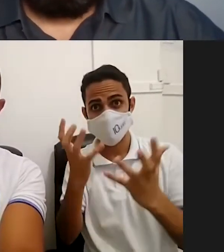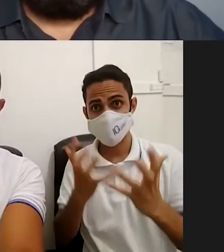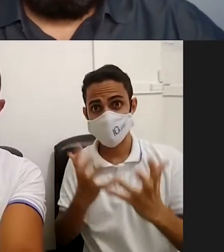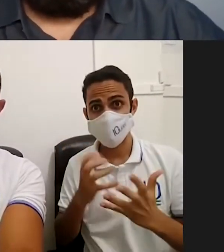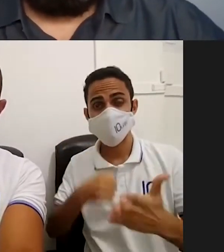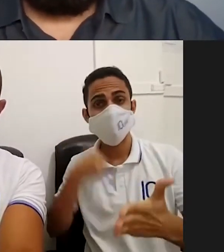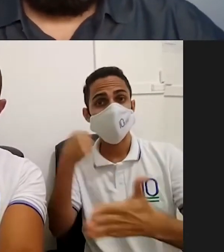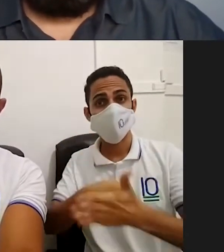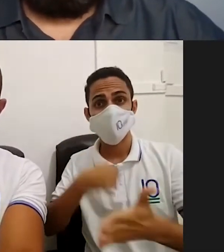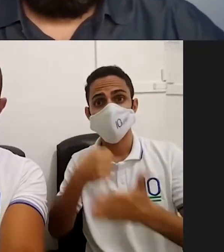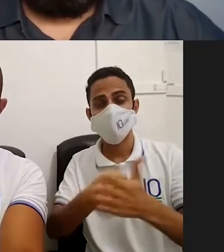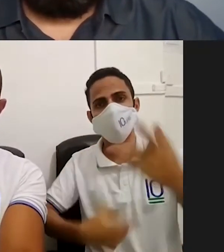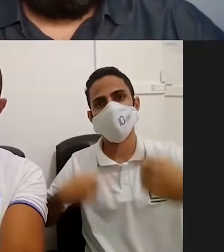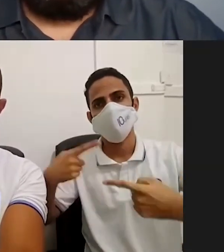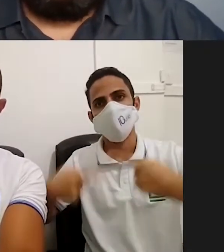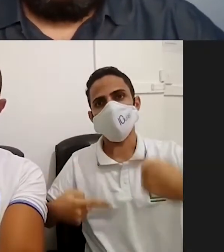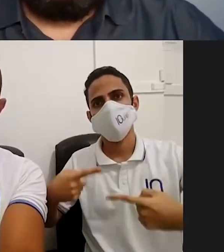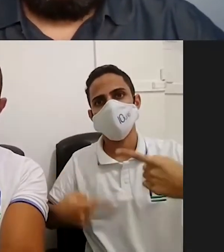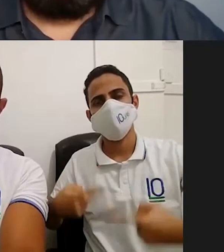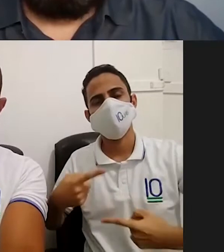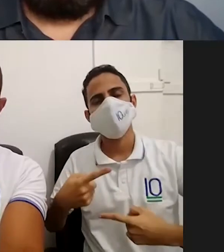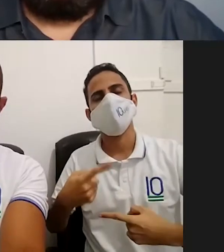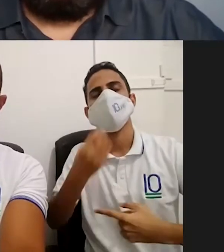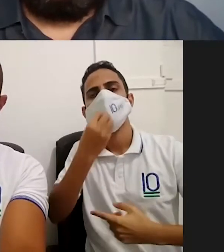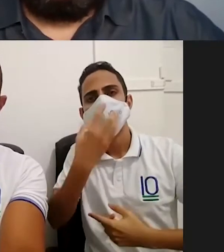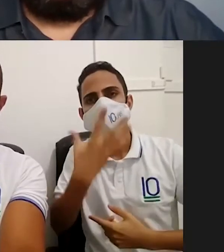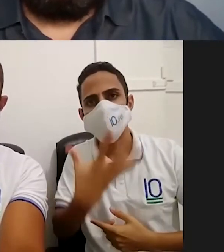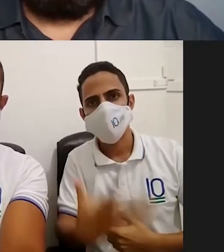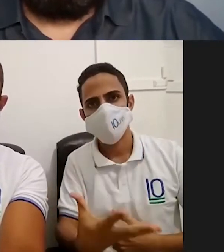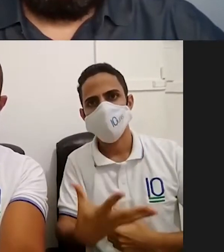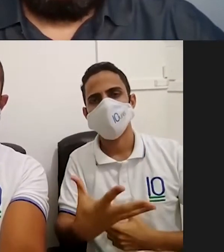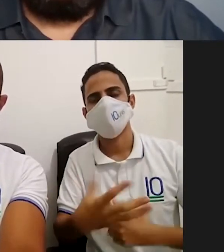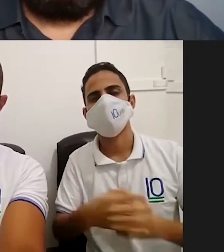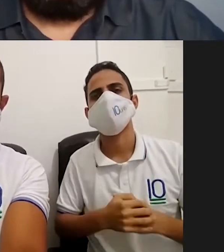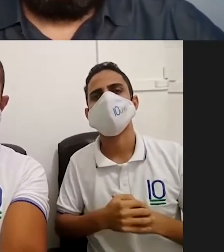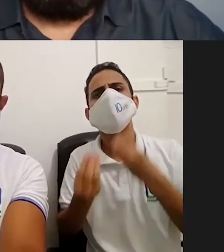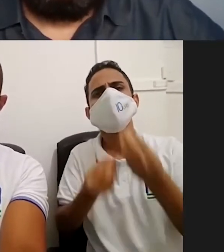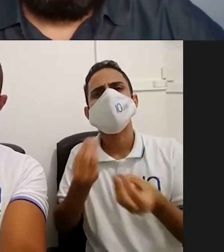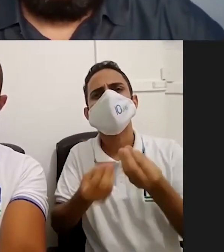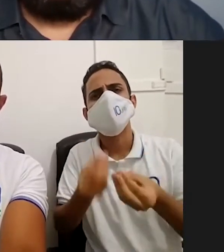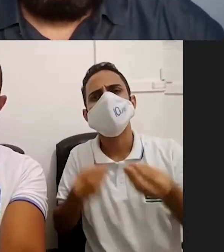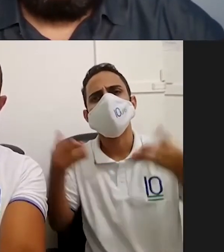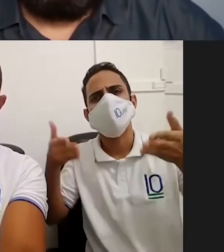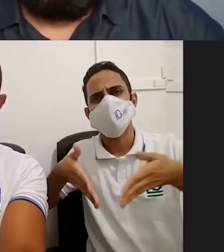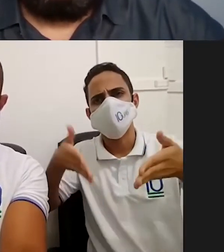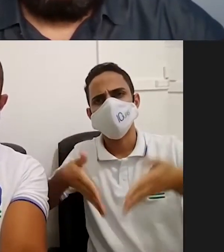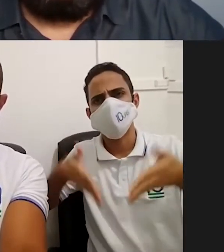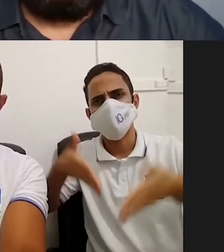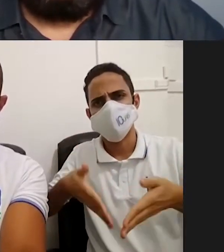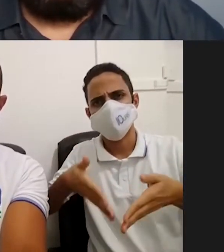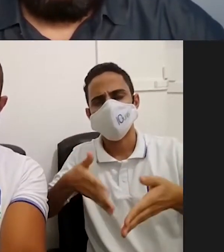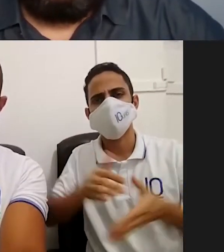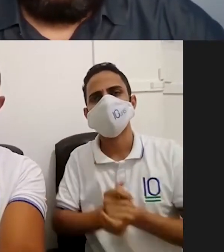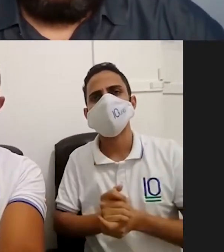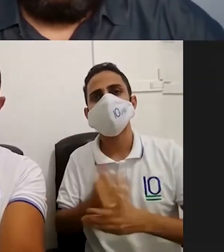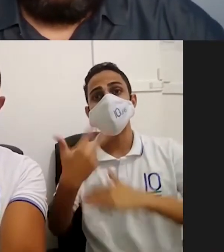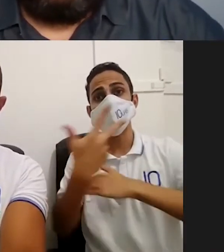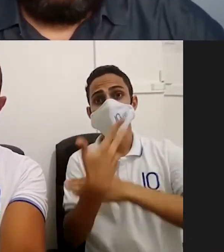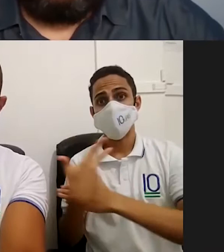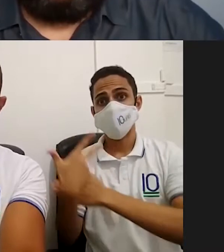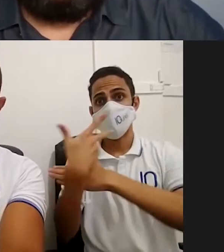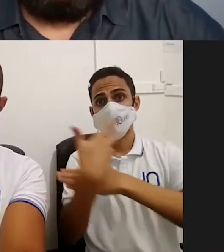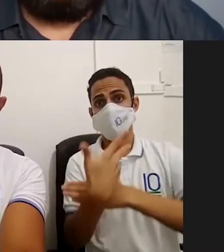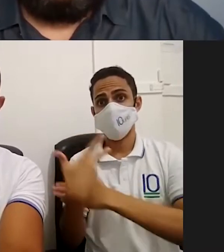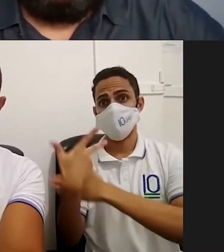perfis para poder mandar um vídeo, se apresentar, apresentar sua causa, o seu bairro, e fazer parte do nosso